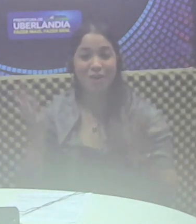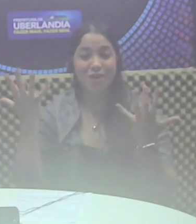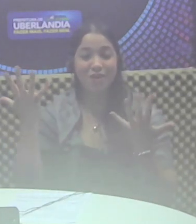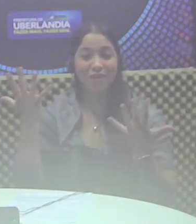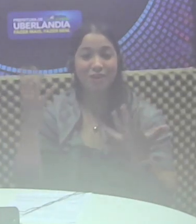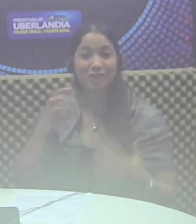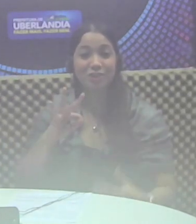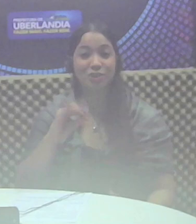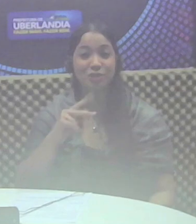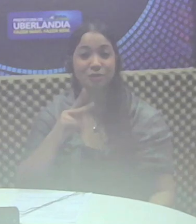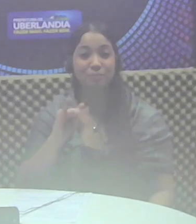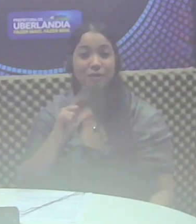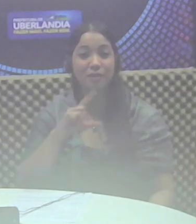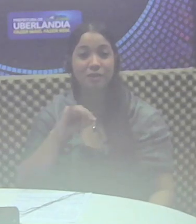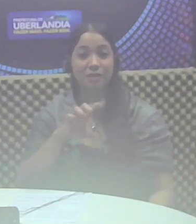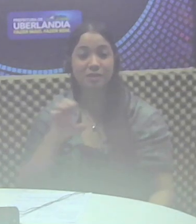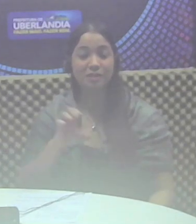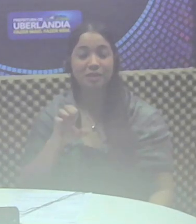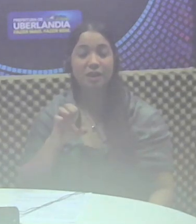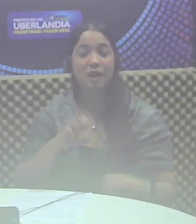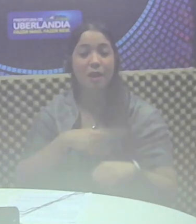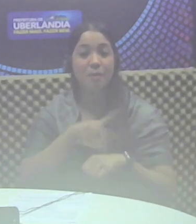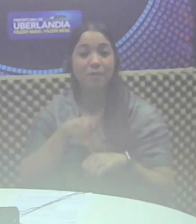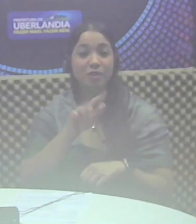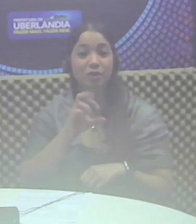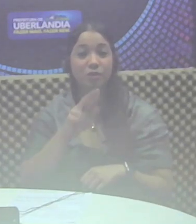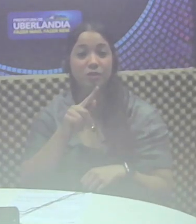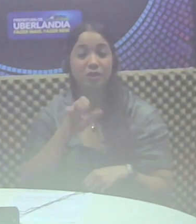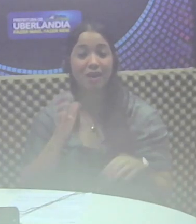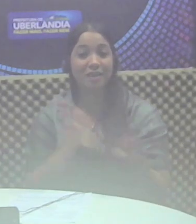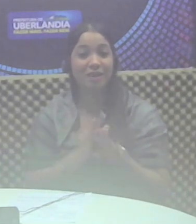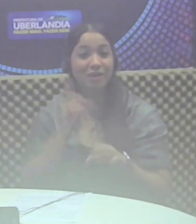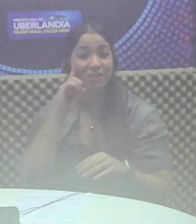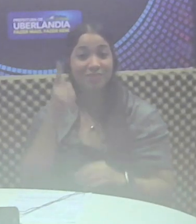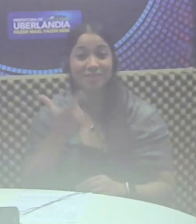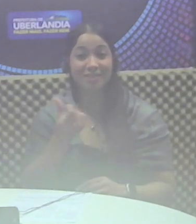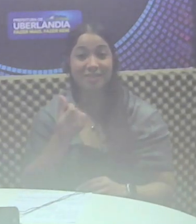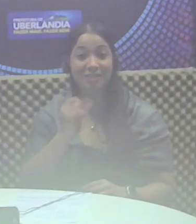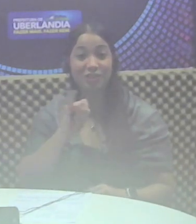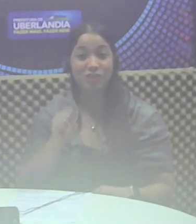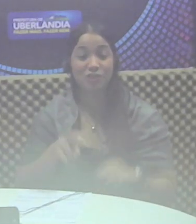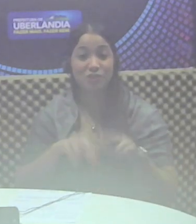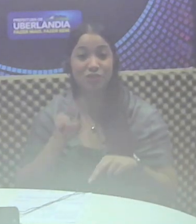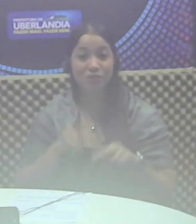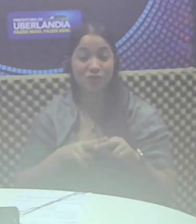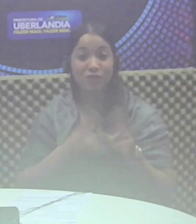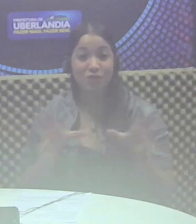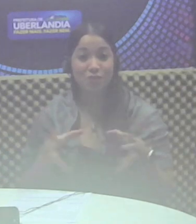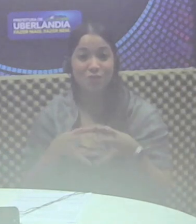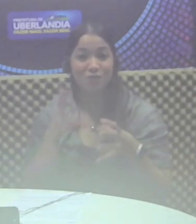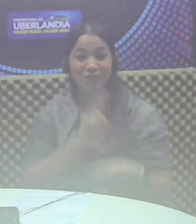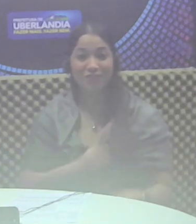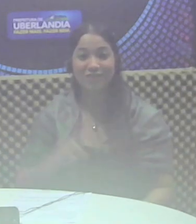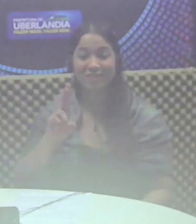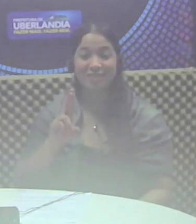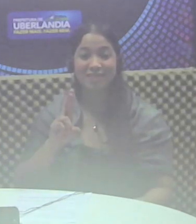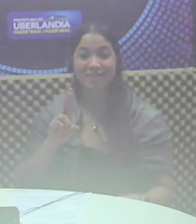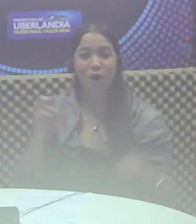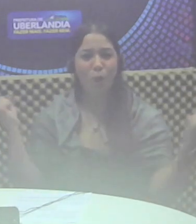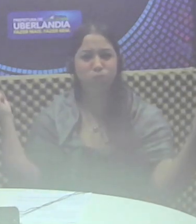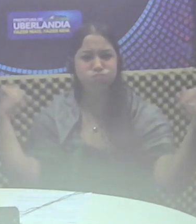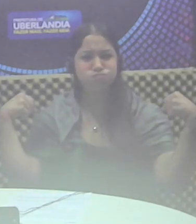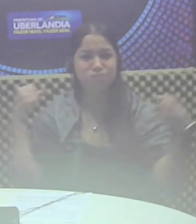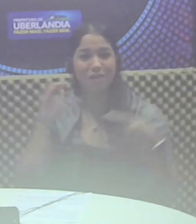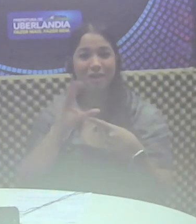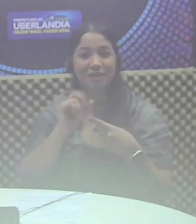tibilis na Geórgia até o dia 26 de Junho a futel cddu Praia Clube é representada pelos halterofilistas